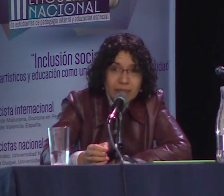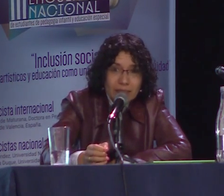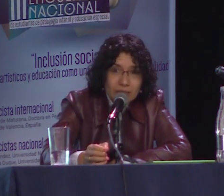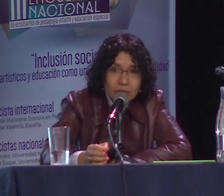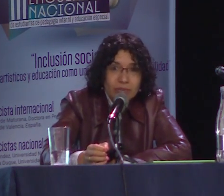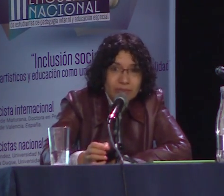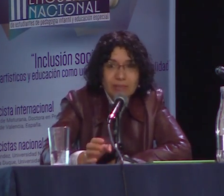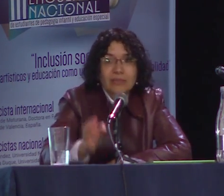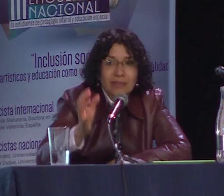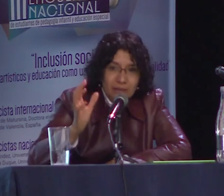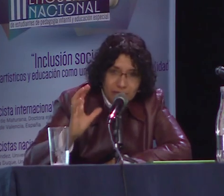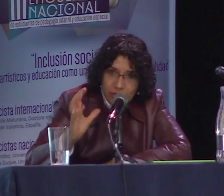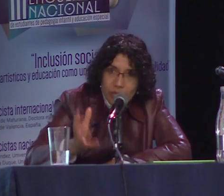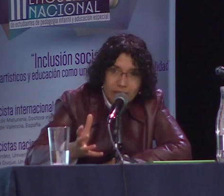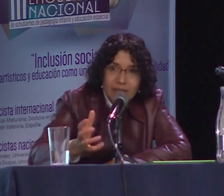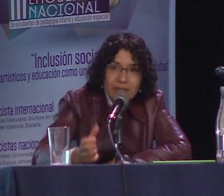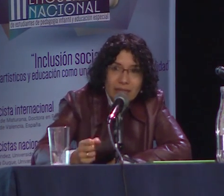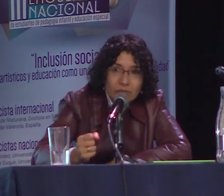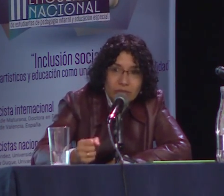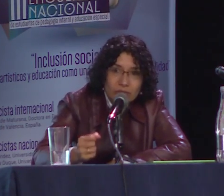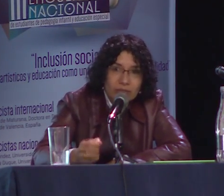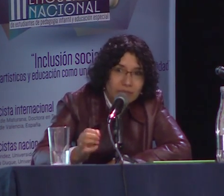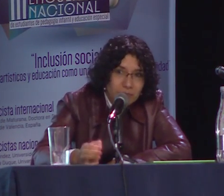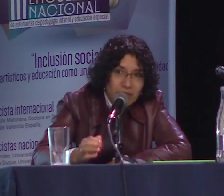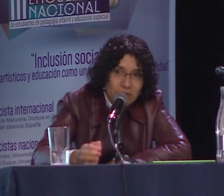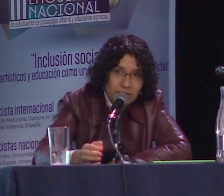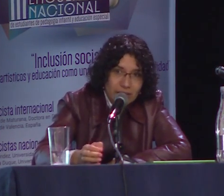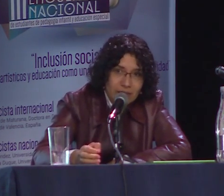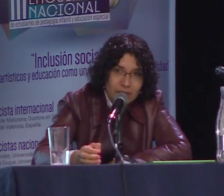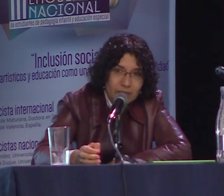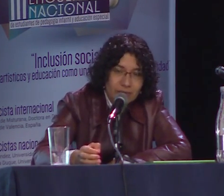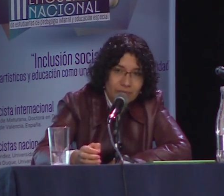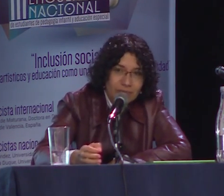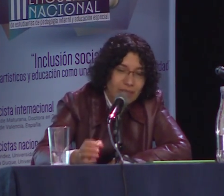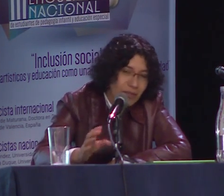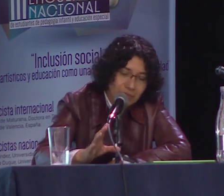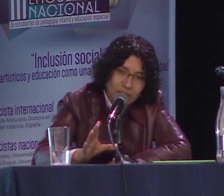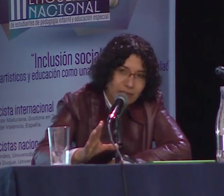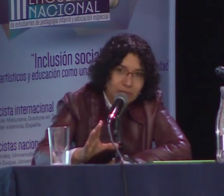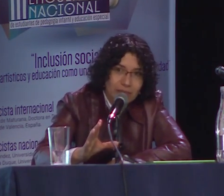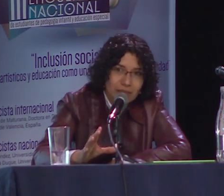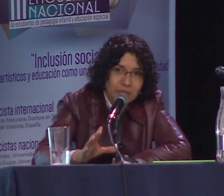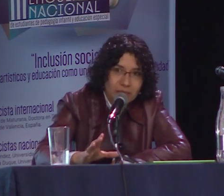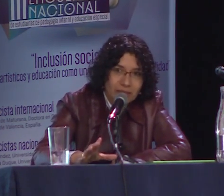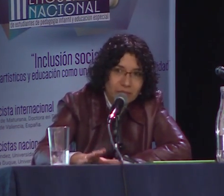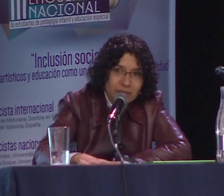Venezuela. Entonces, resguardar a los niños es prioritario. De verdad,